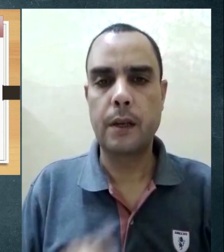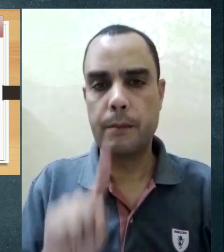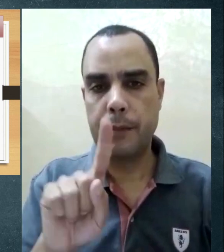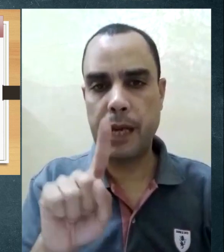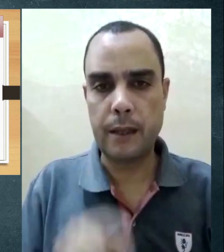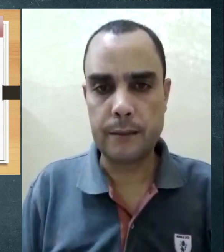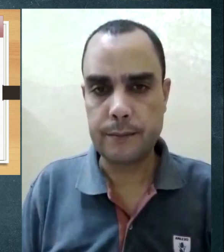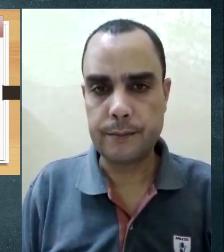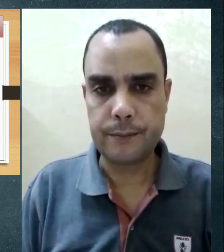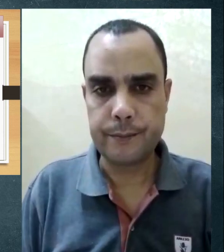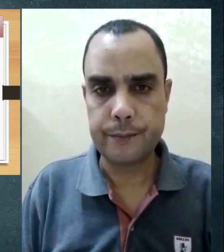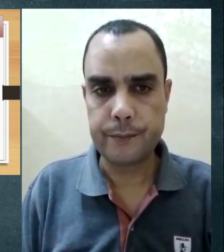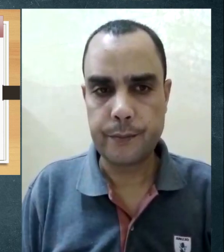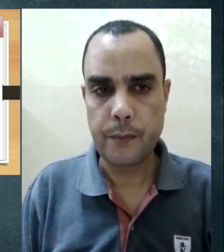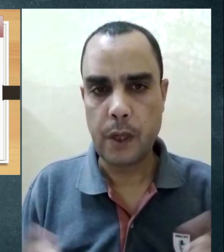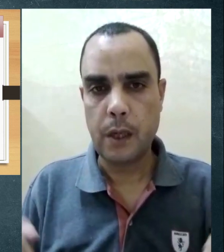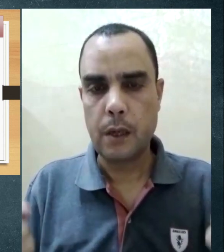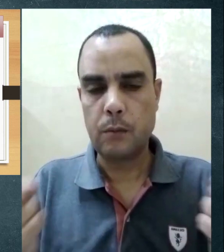ب: